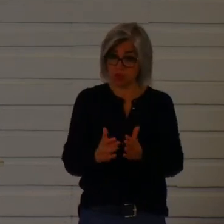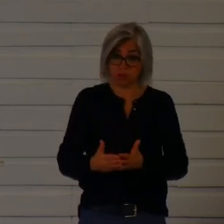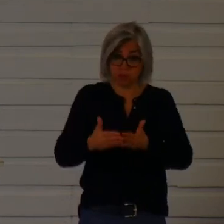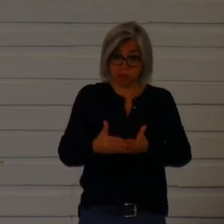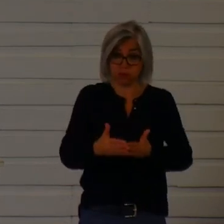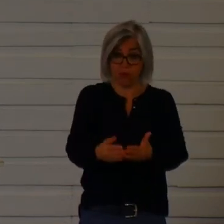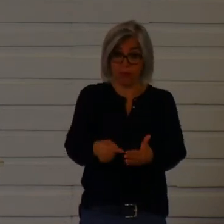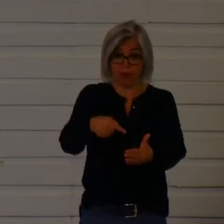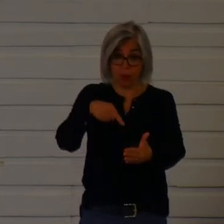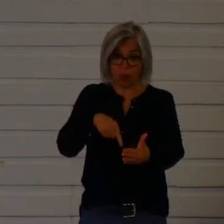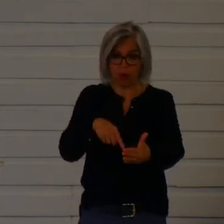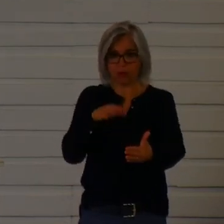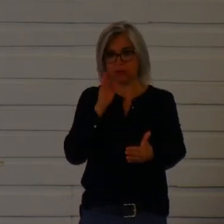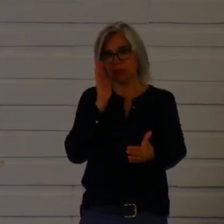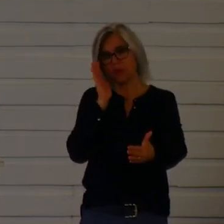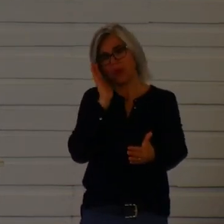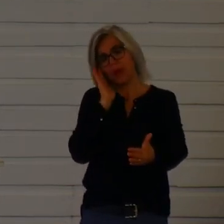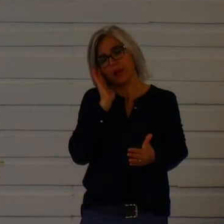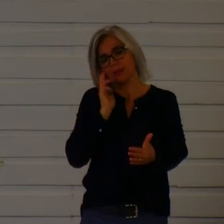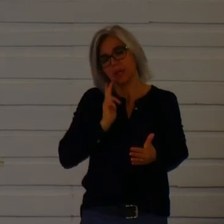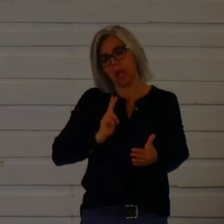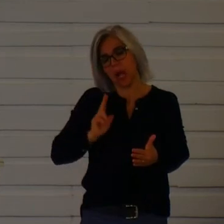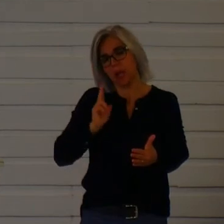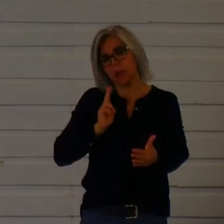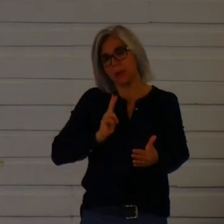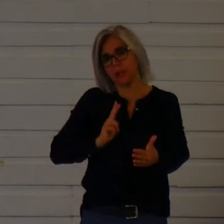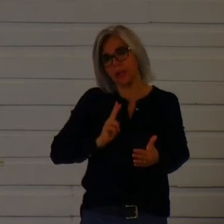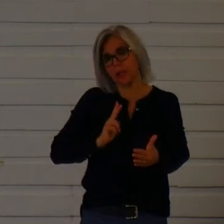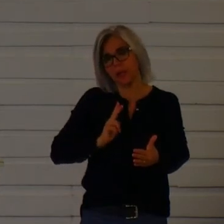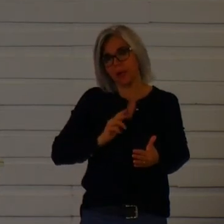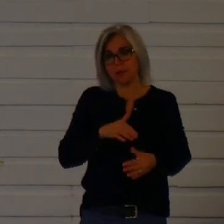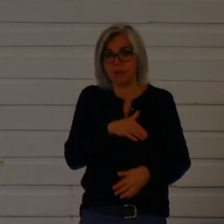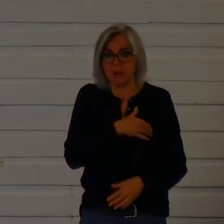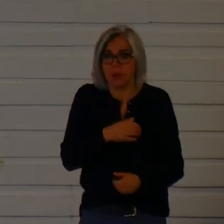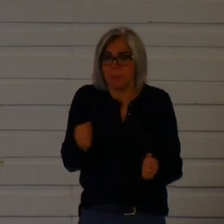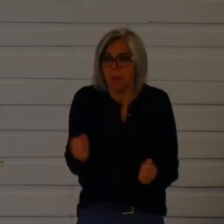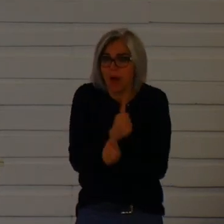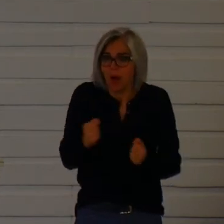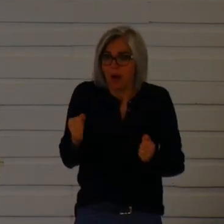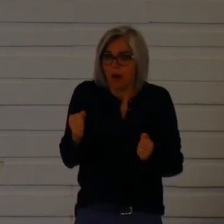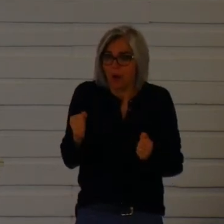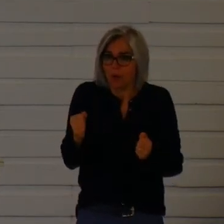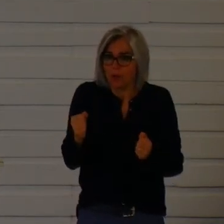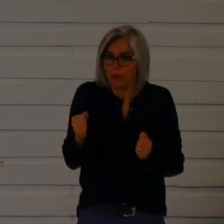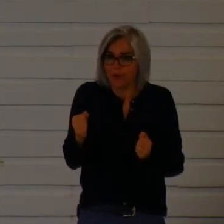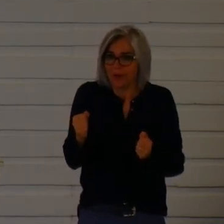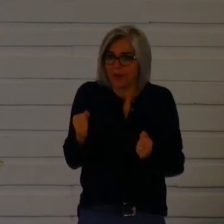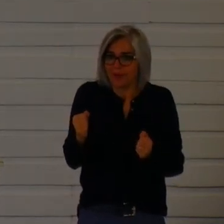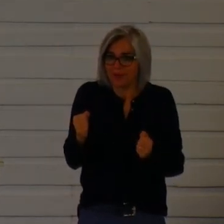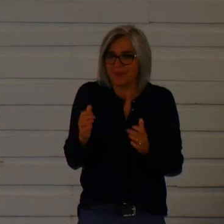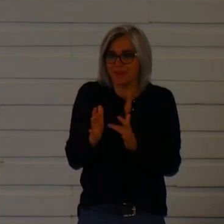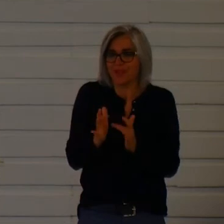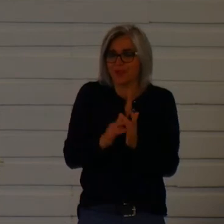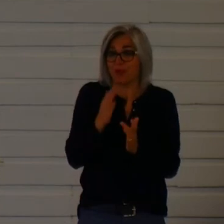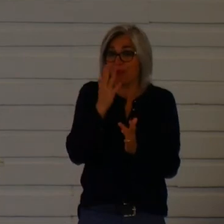fine il Signore ci porta dove Lui ha stabilito che noi andassimo. E qual è il porto che noi dobbiamo